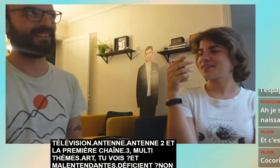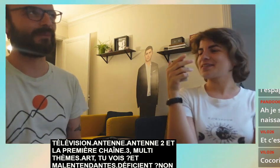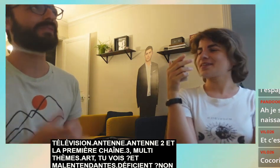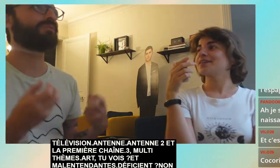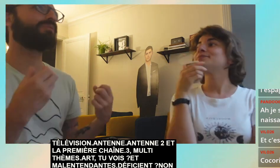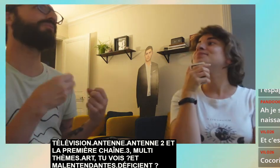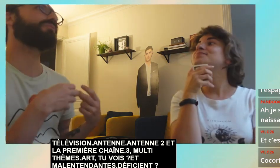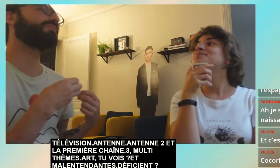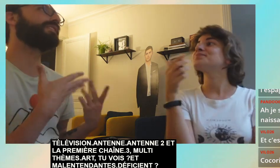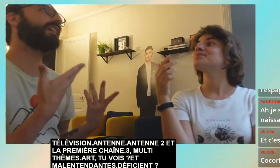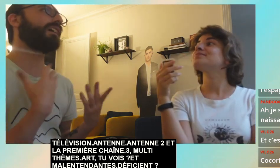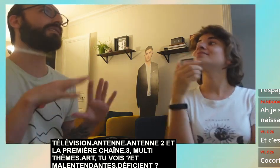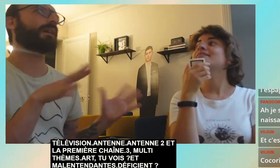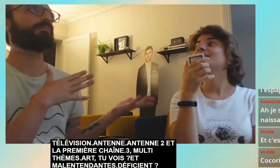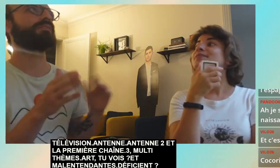Ouais, du coup, le sous-titrage, c'est à, je dirais,